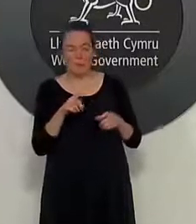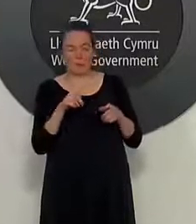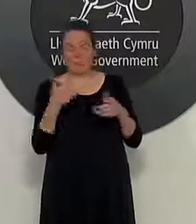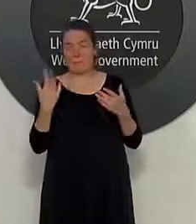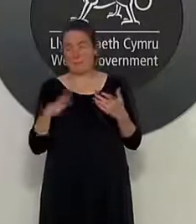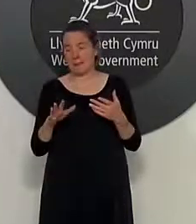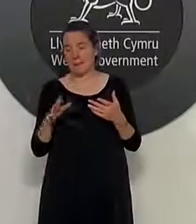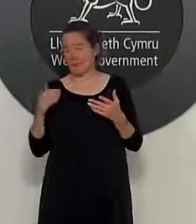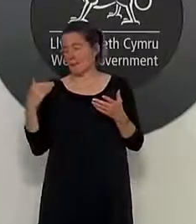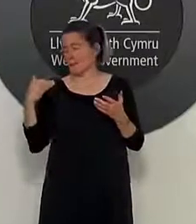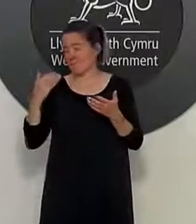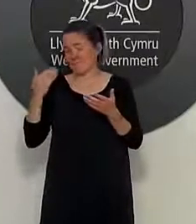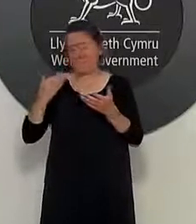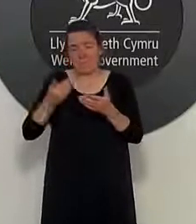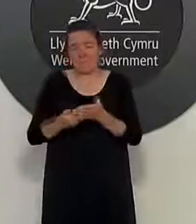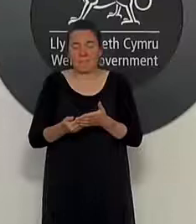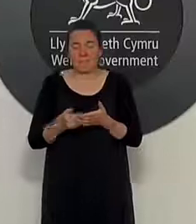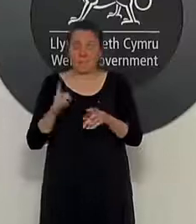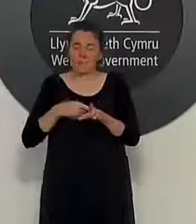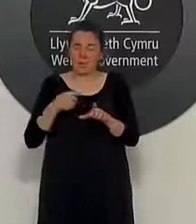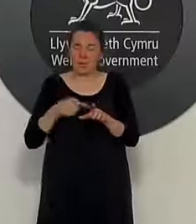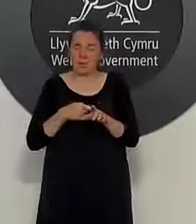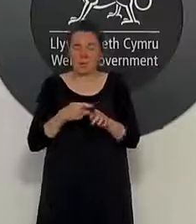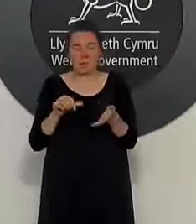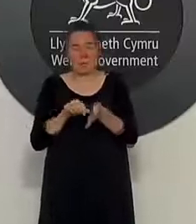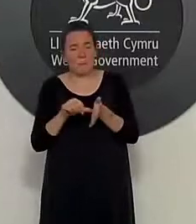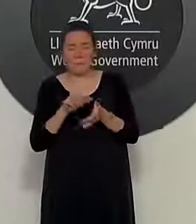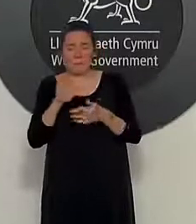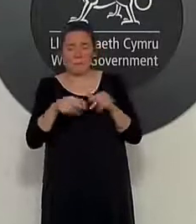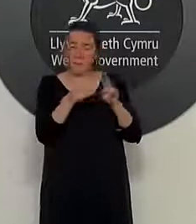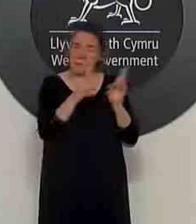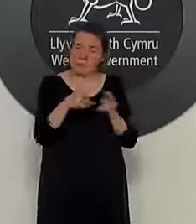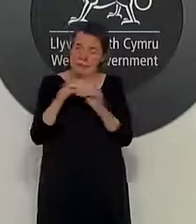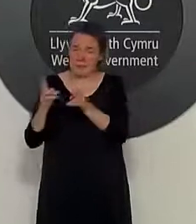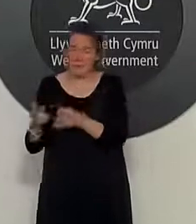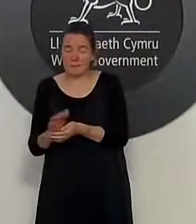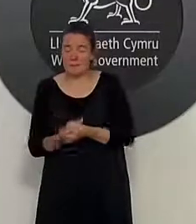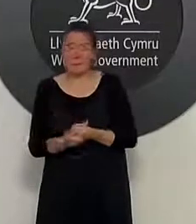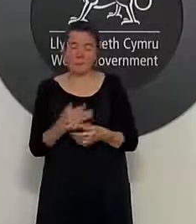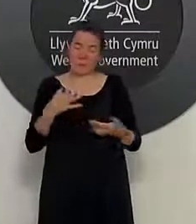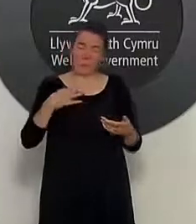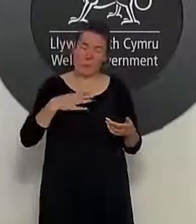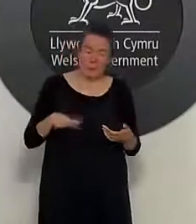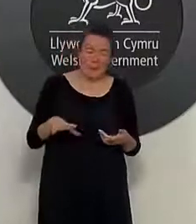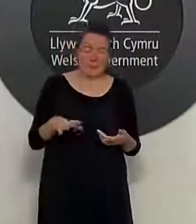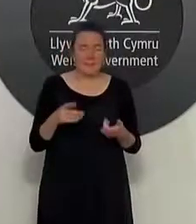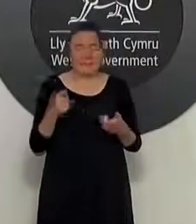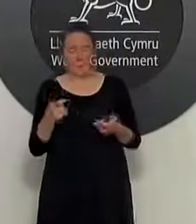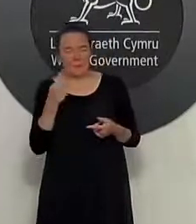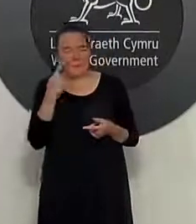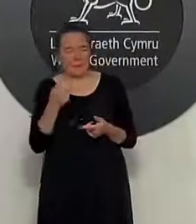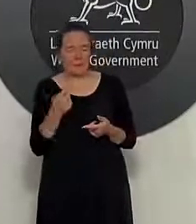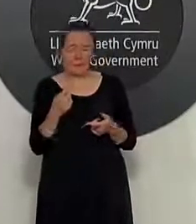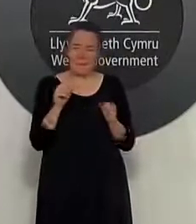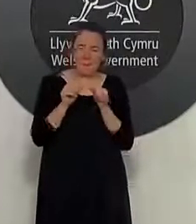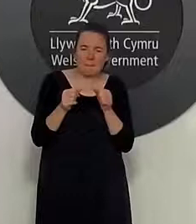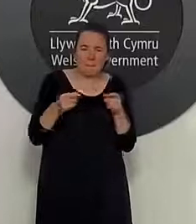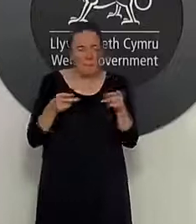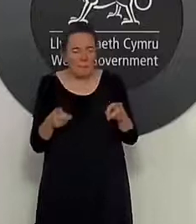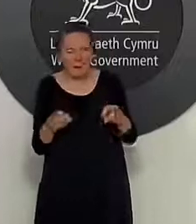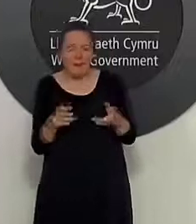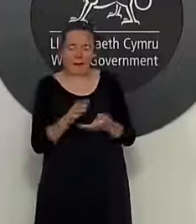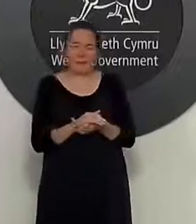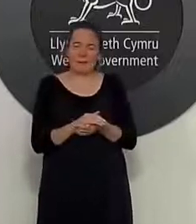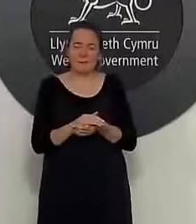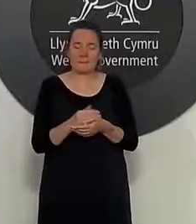degawdau yn y farchnad 2 yn gofyn am gyfaddawd a phragmatiaeth. Mae angen cydnabod bod y newidiadau rydyn ni'n